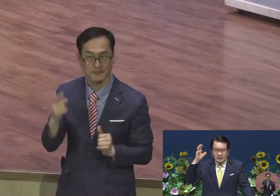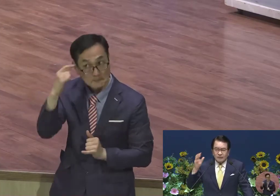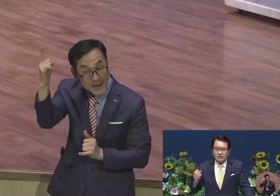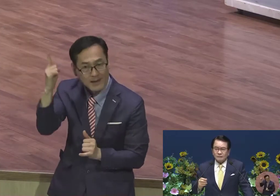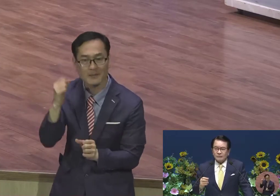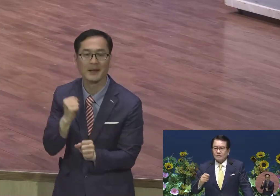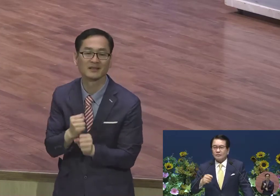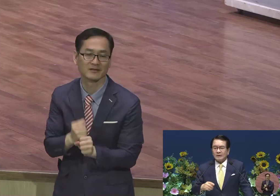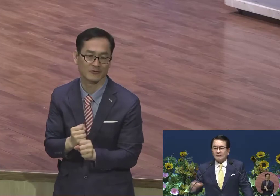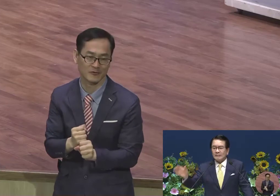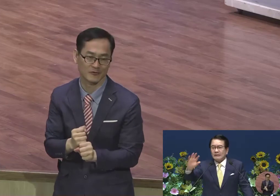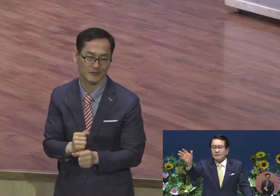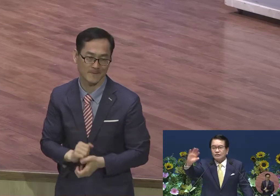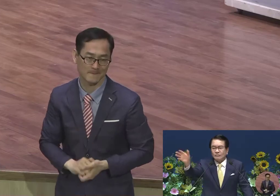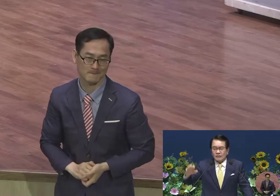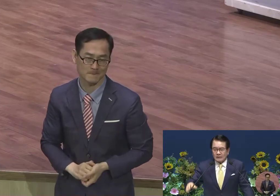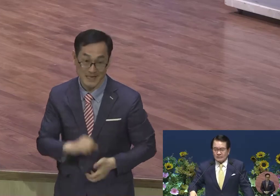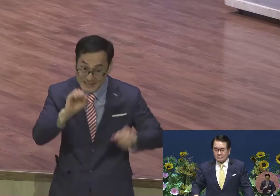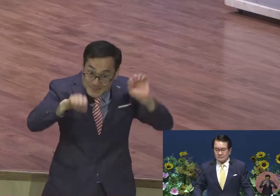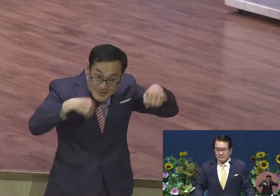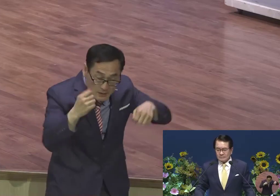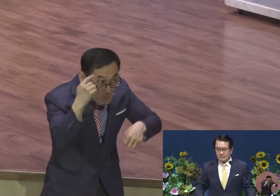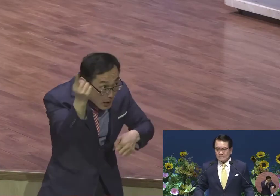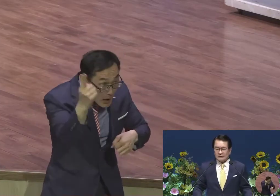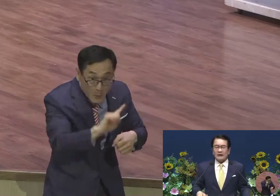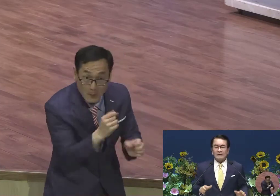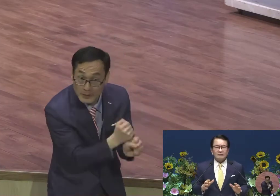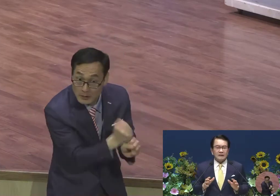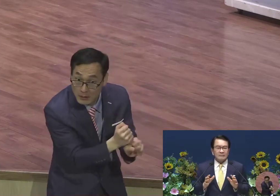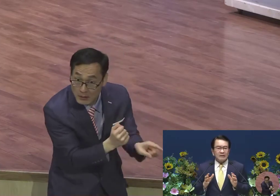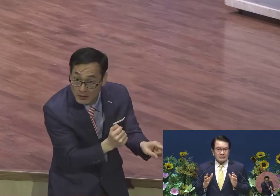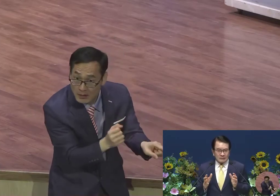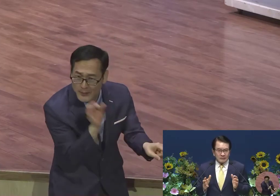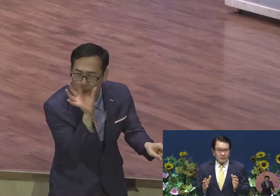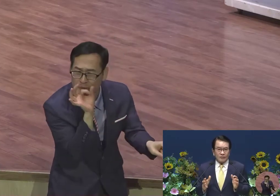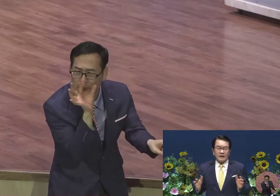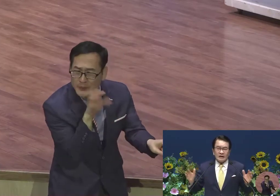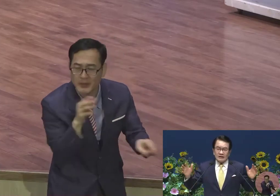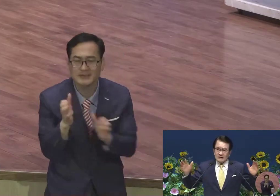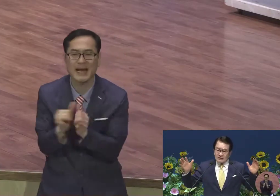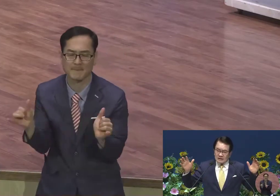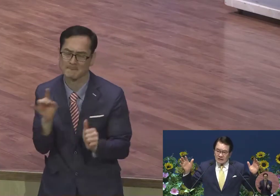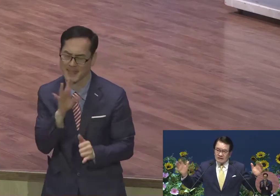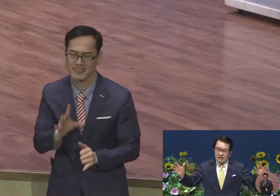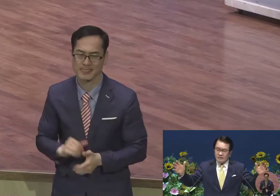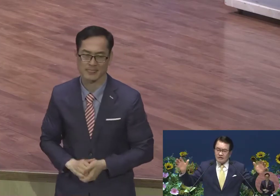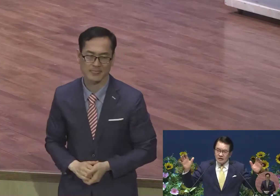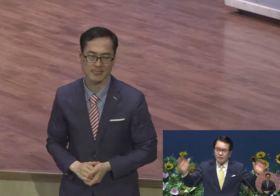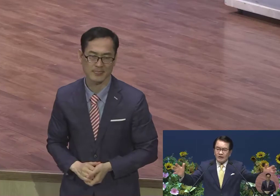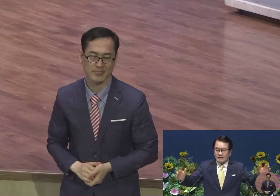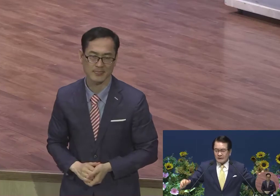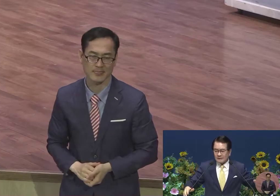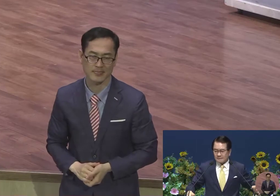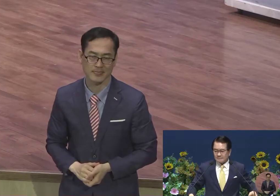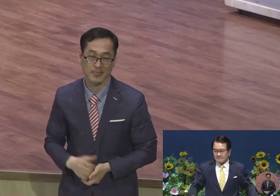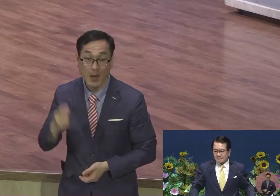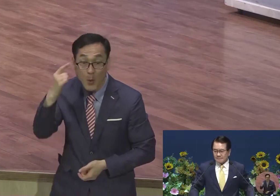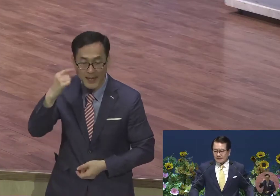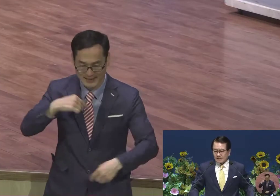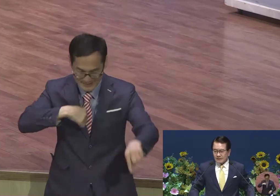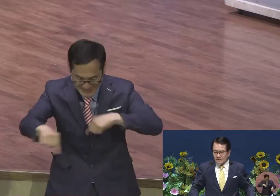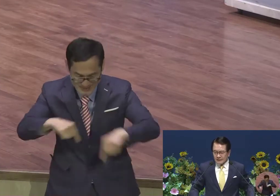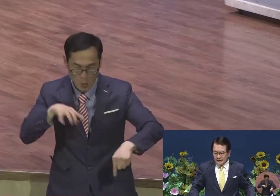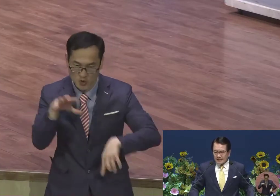아무리 머리 좋은 짐승도 못 만들 줄은 몰라요. 사람만 만들어요. 왜? 다스리고 정복해야 되니까.